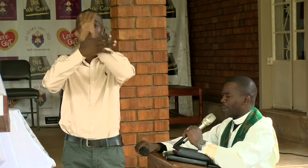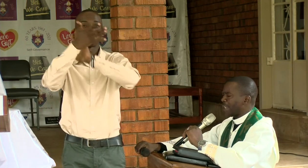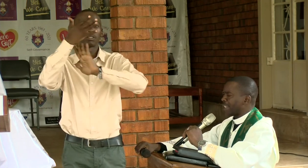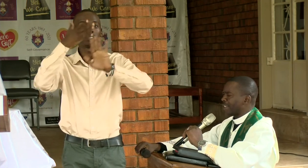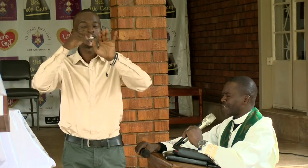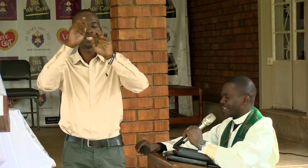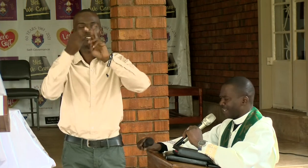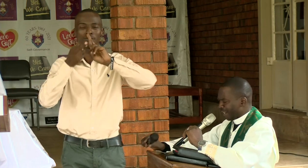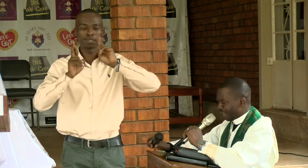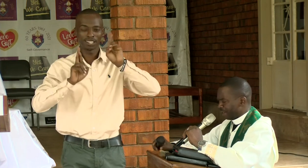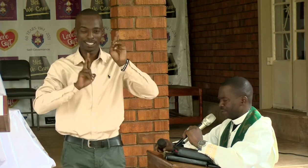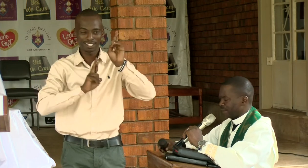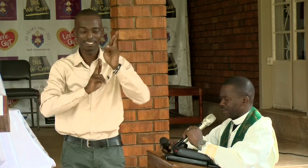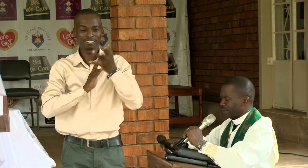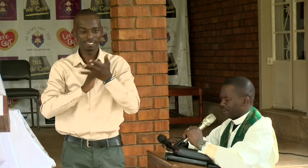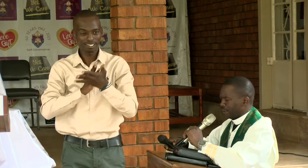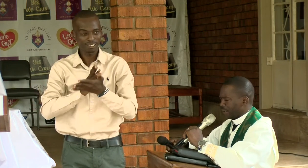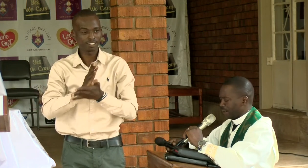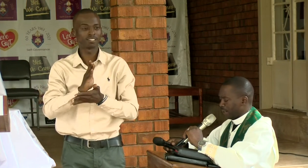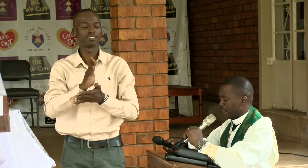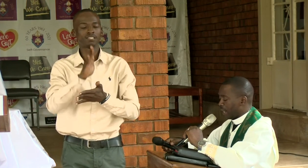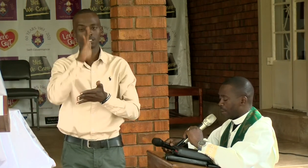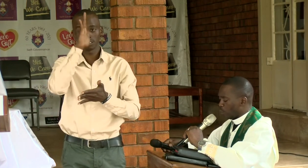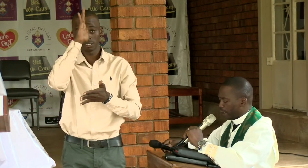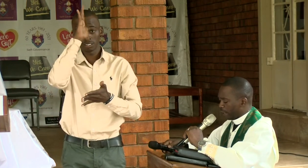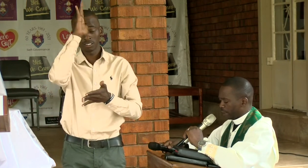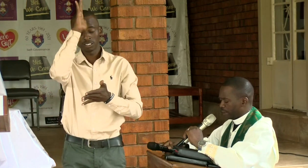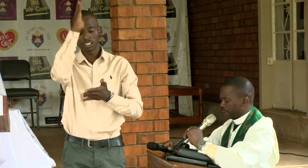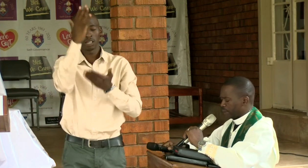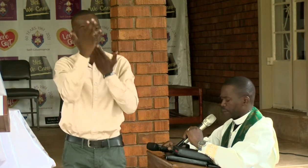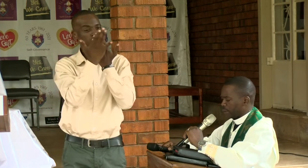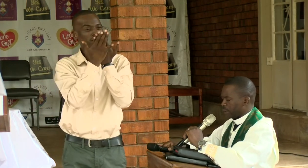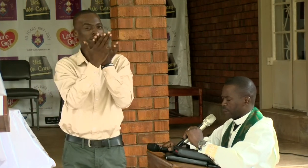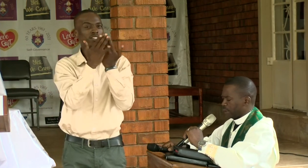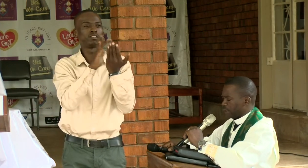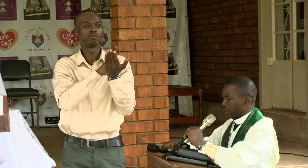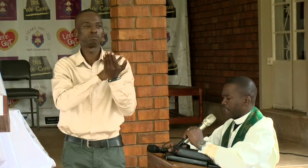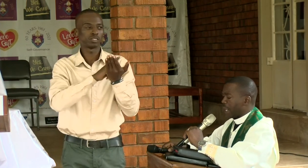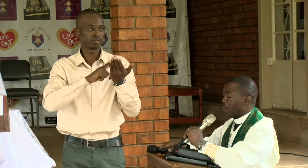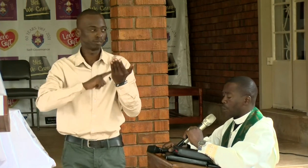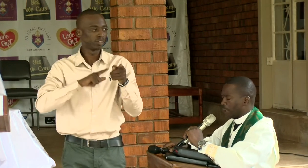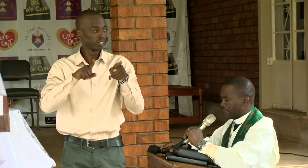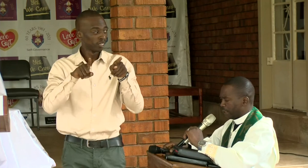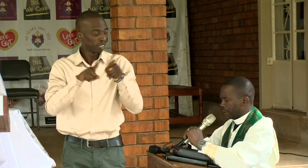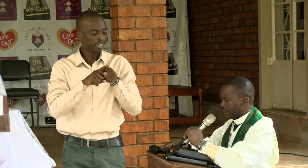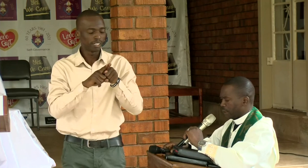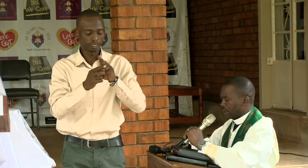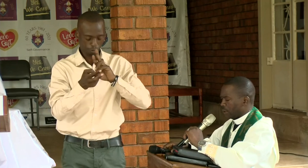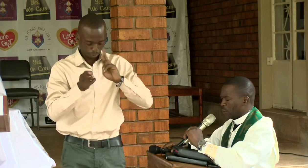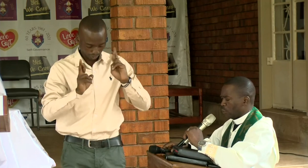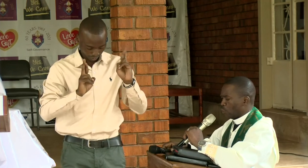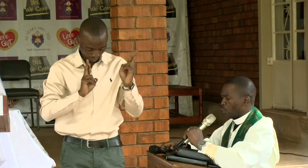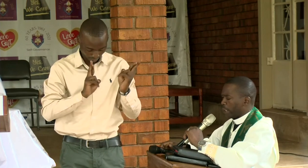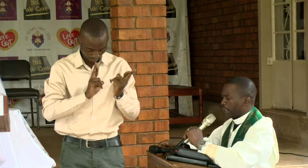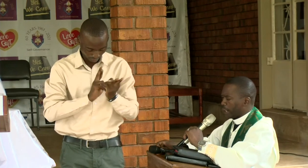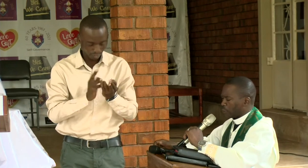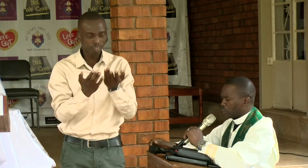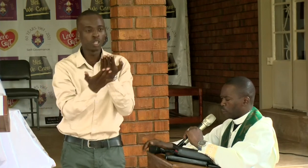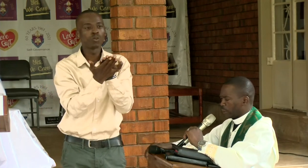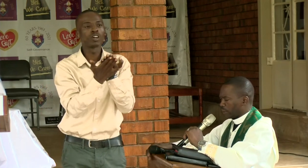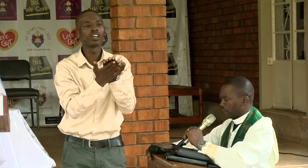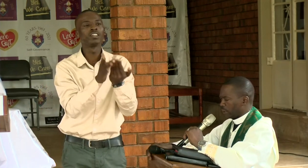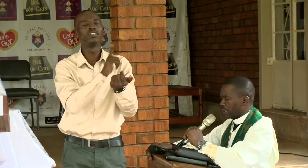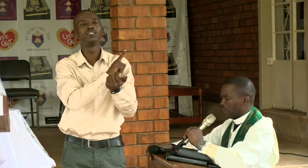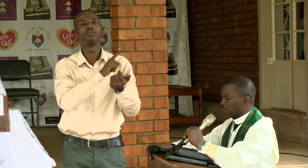weba nga beenenyereza ddala era nga bakwegayiridde era nga boneredde nkwegeera